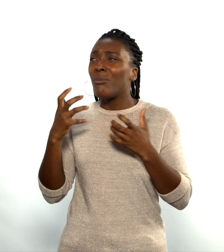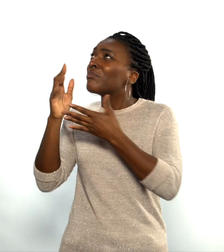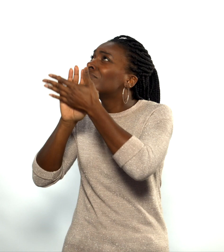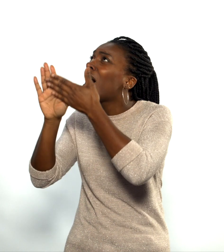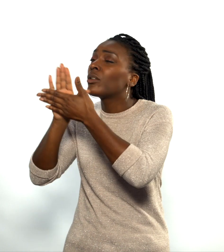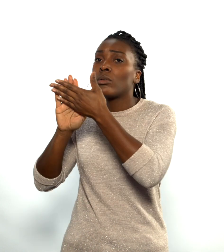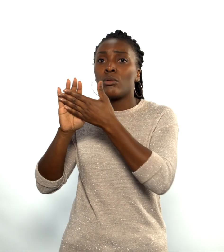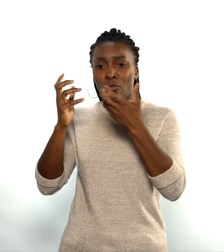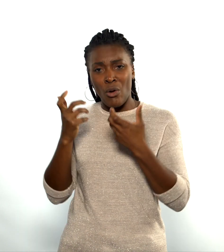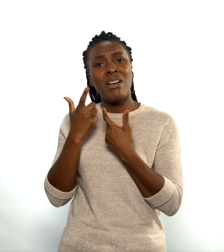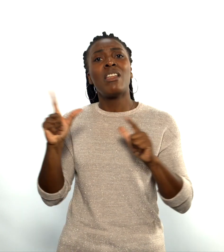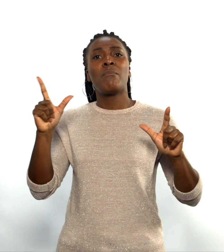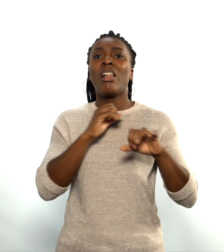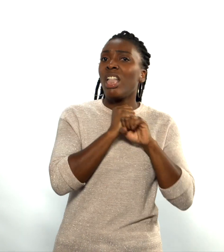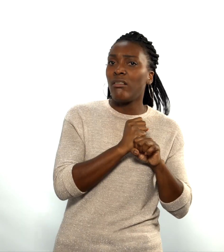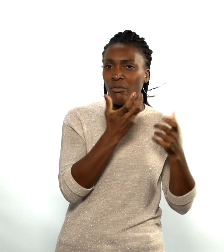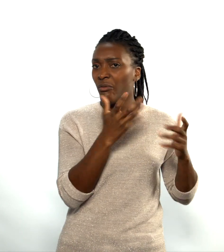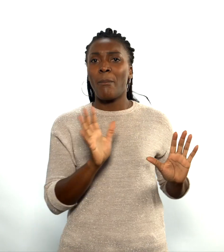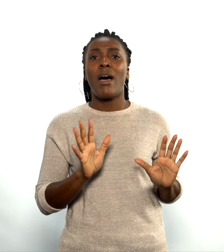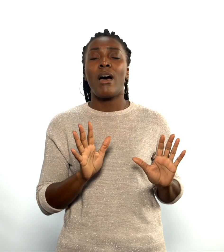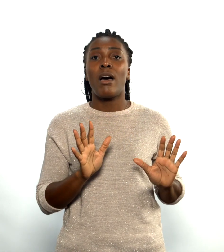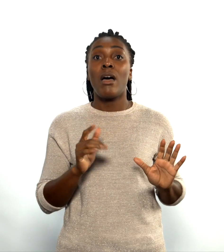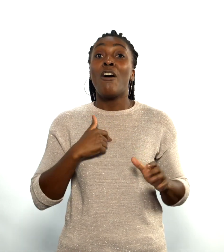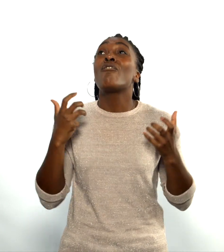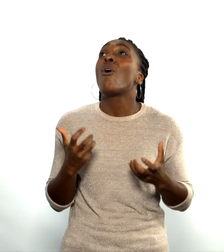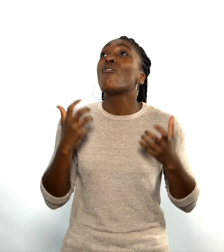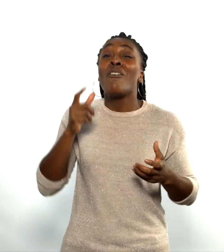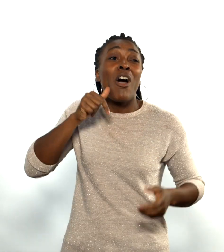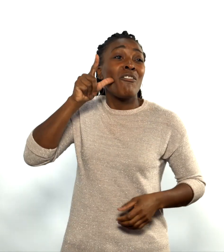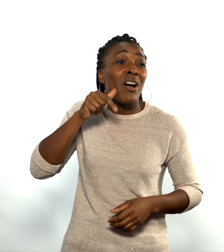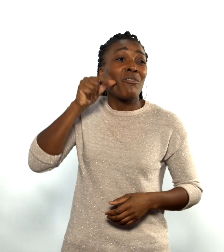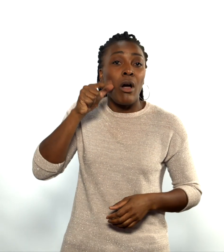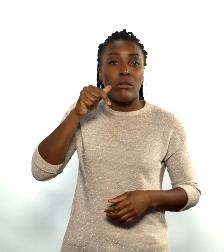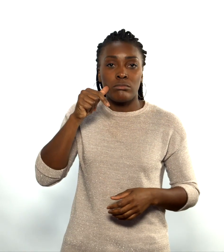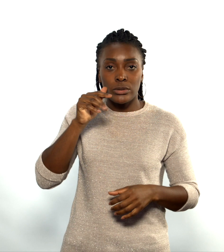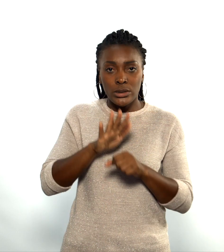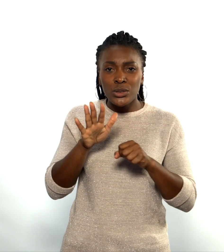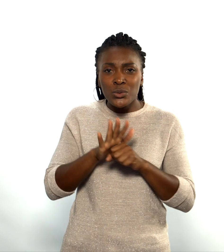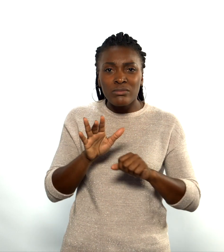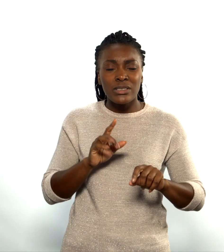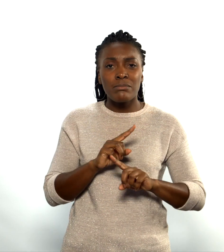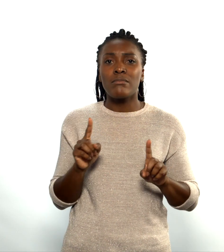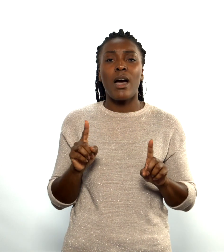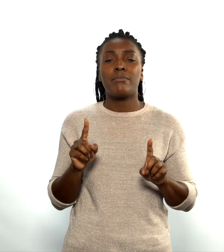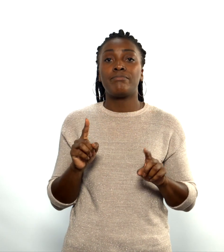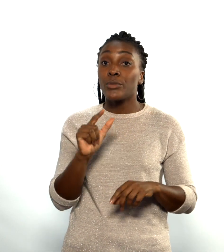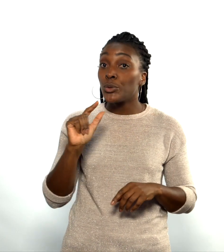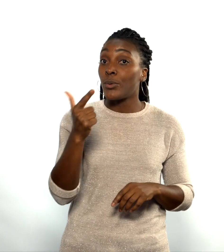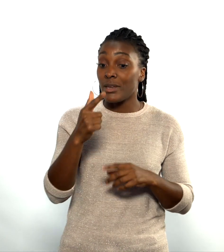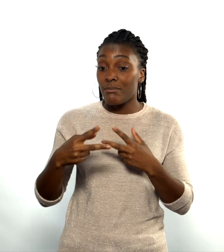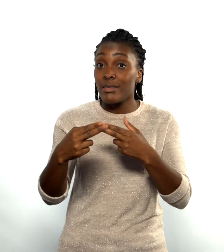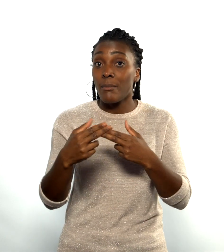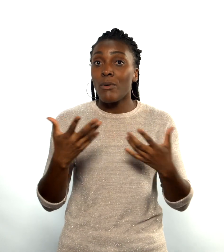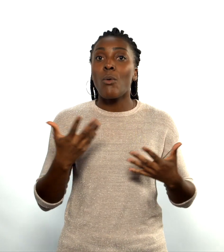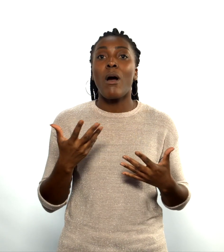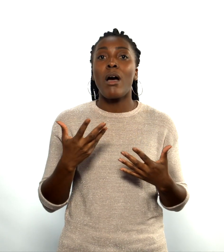sa liberté à son iniquité. Et malgré sa bonne volonté, sa piété, il voit bien que cela ne suffit pas. La